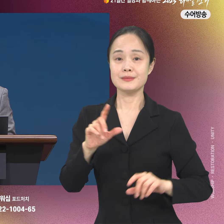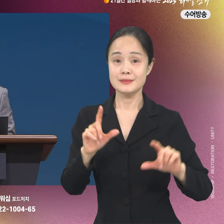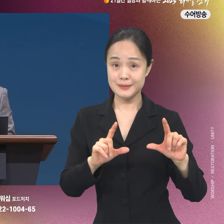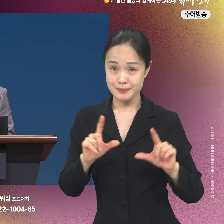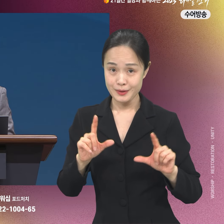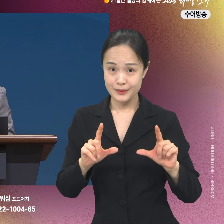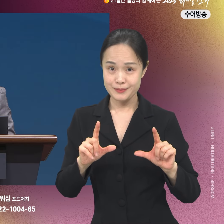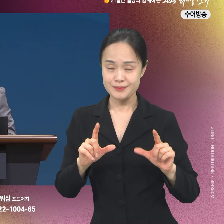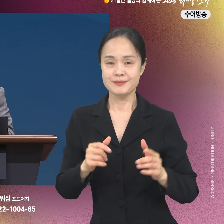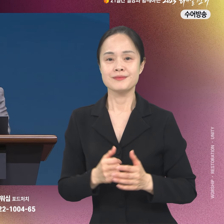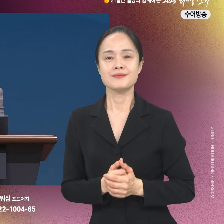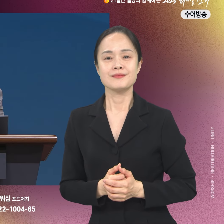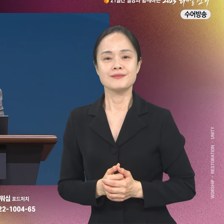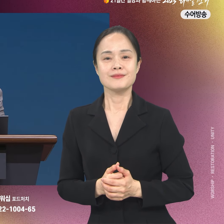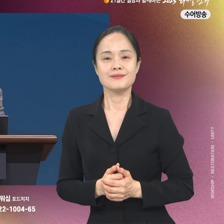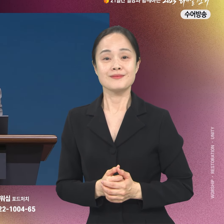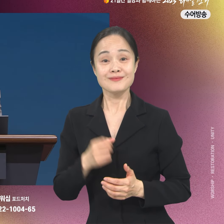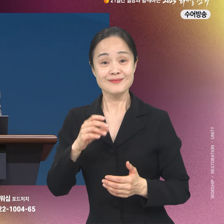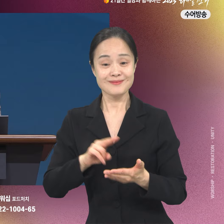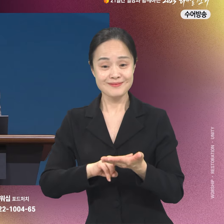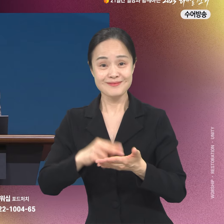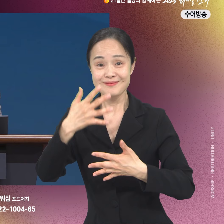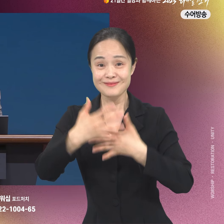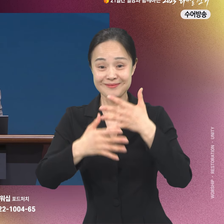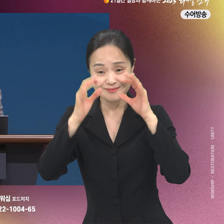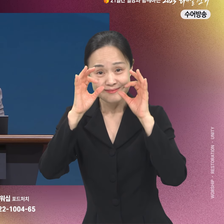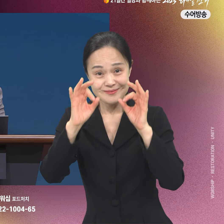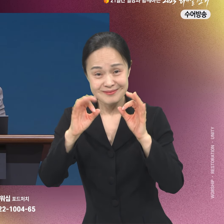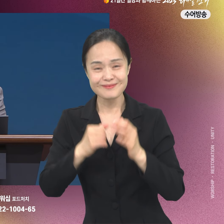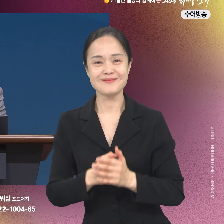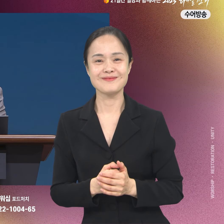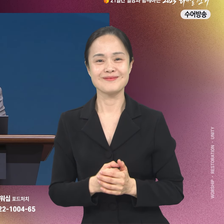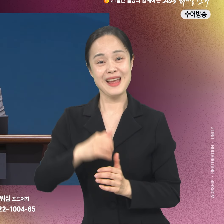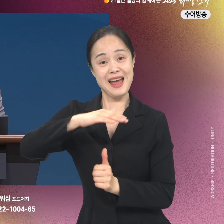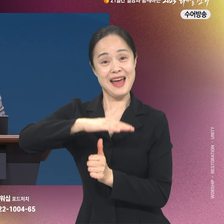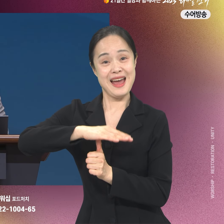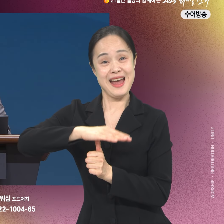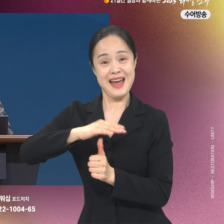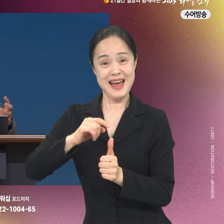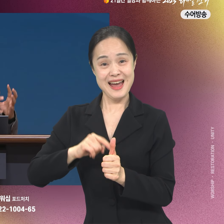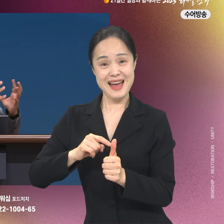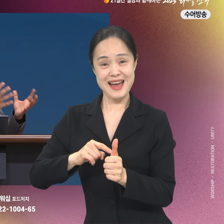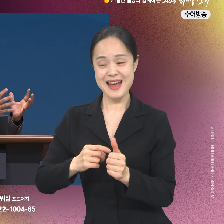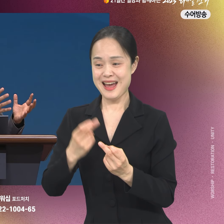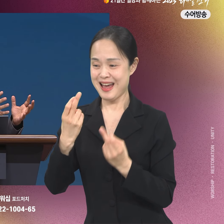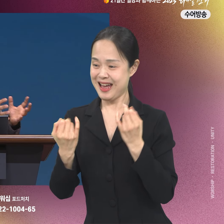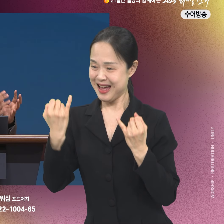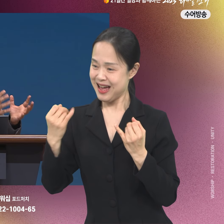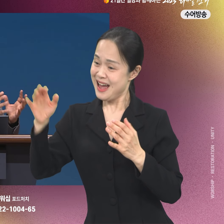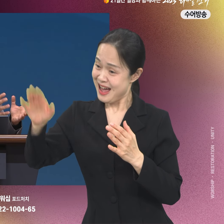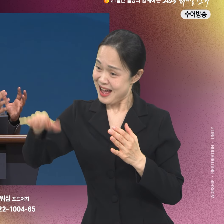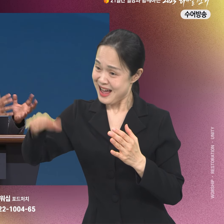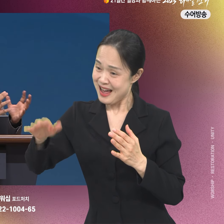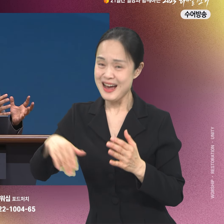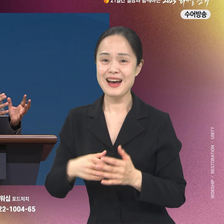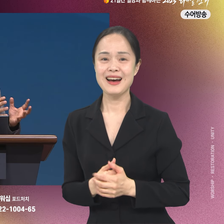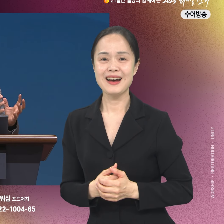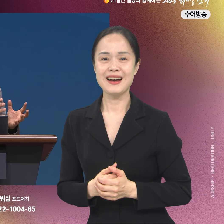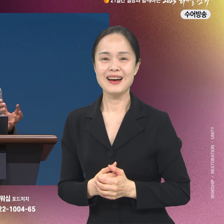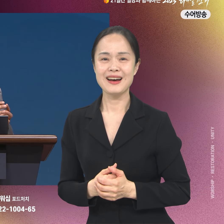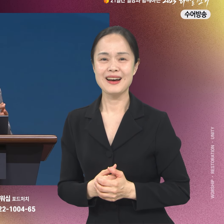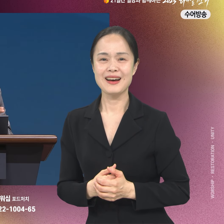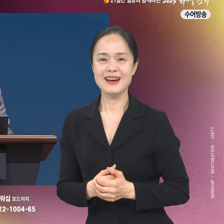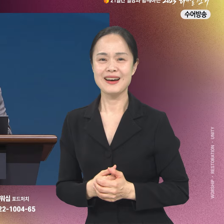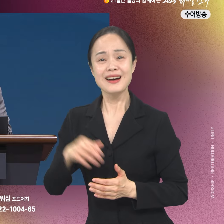월터가 누나랑 형이 잠들어 있는데 깨우고 예수님 이야기를 막 들려주면서 영화가 끝나거든요. 우리 무덤 앞에서 울부짖는